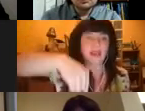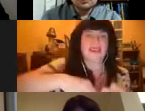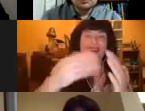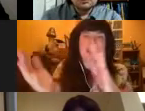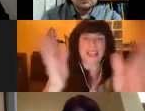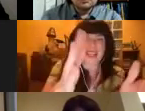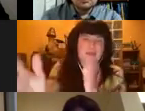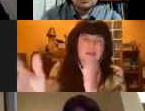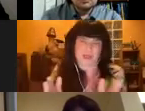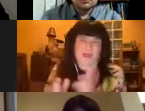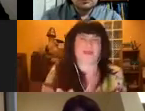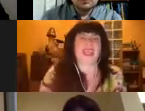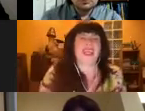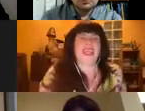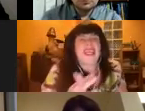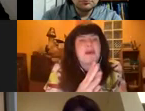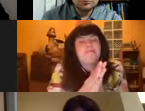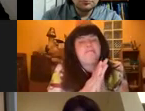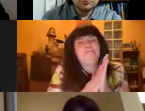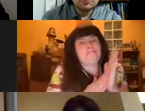ocurre en el espacio.